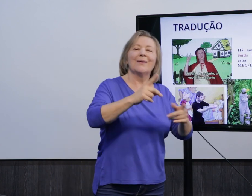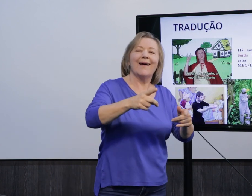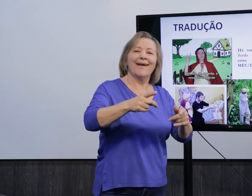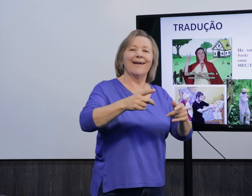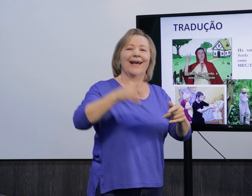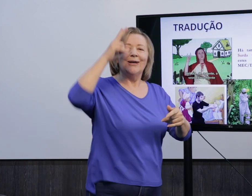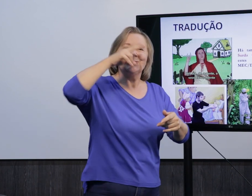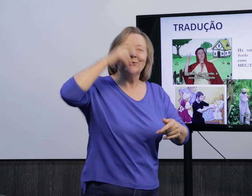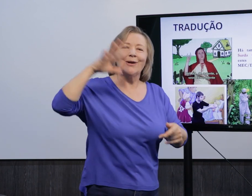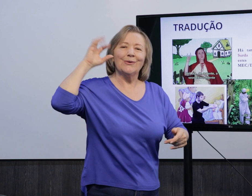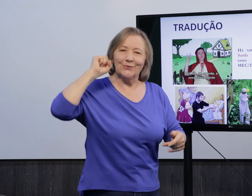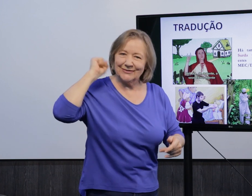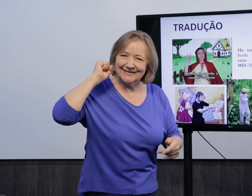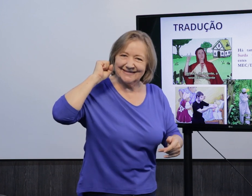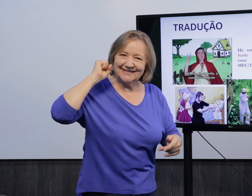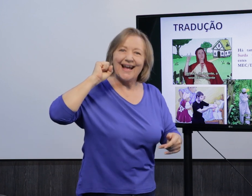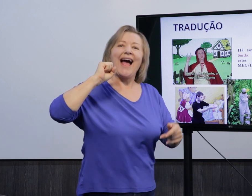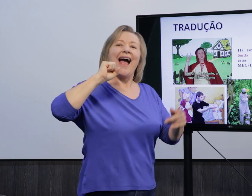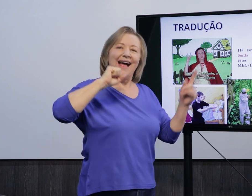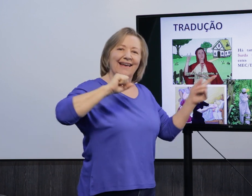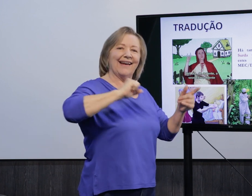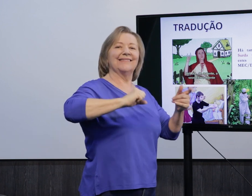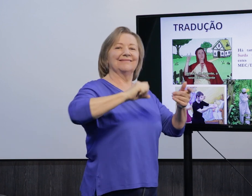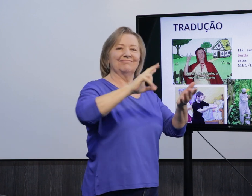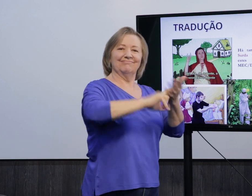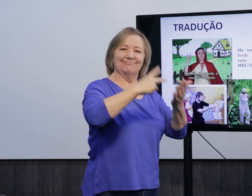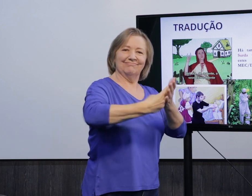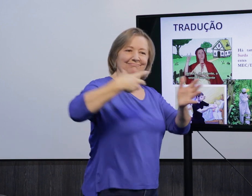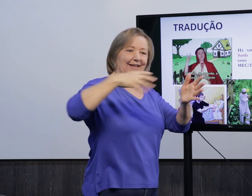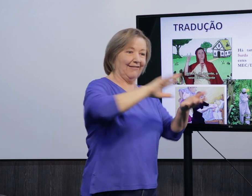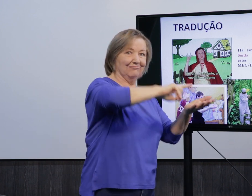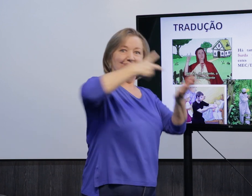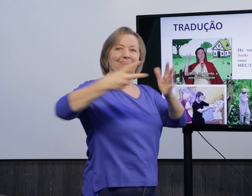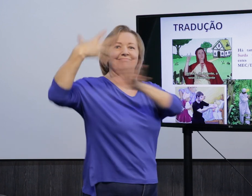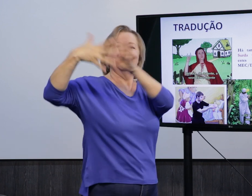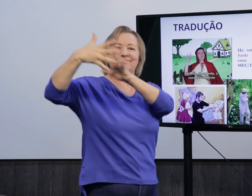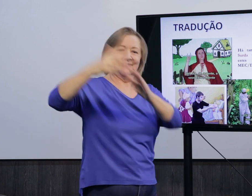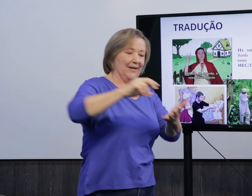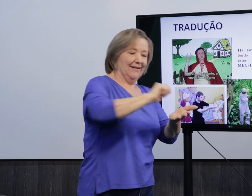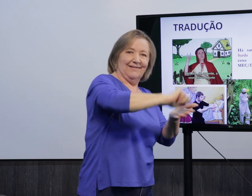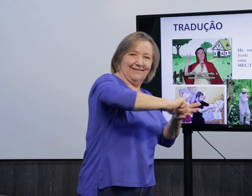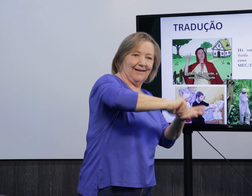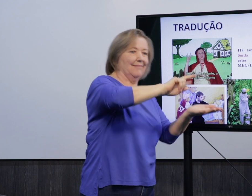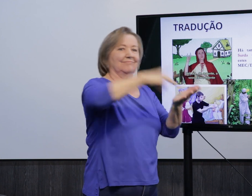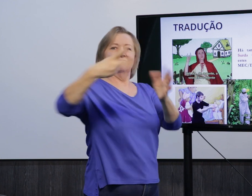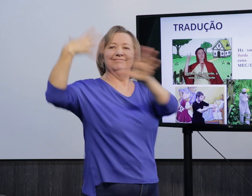a tradução quando é uma história ouvinte e aí a gente faz a tradução dela em língua de sinais